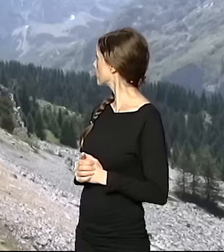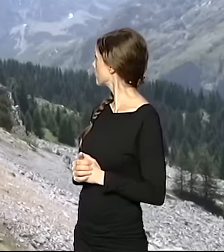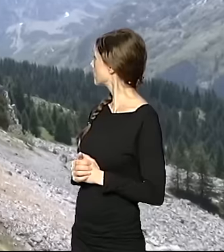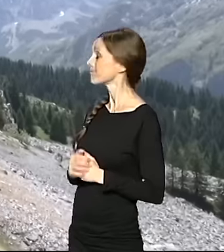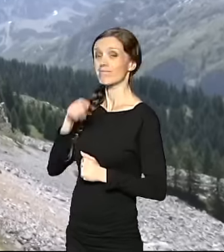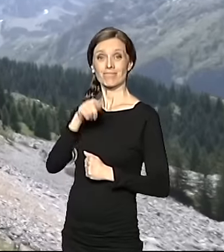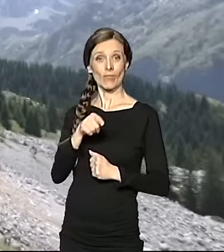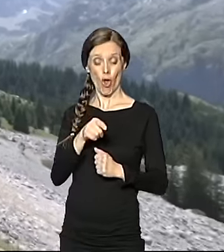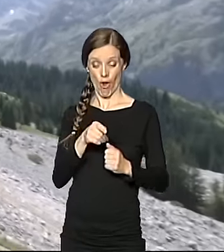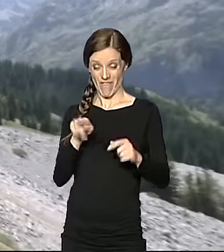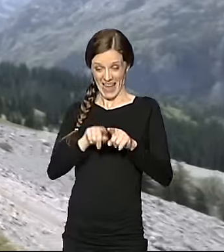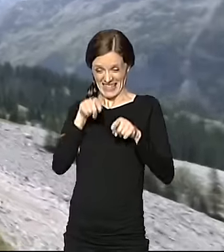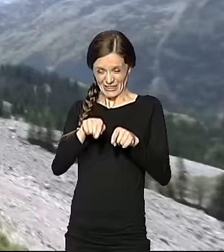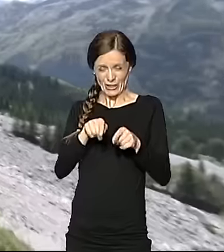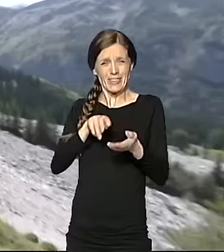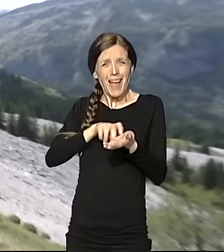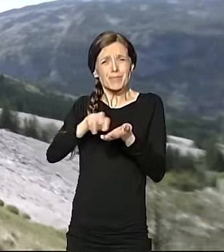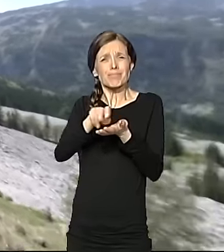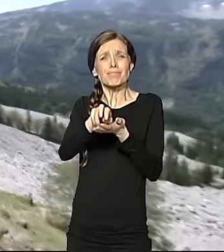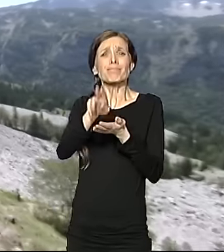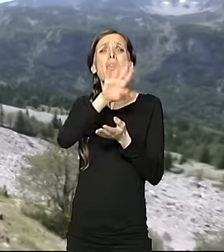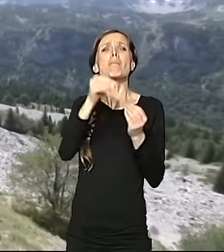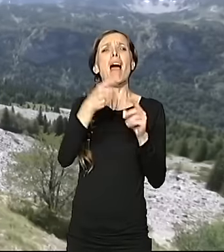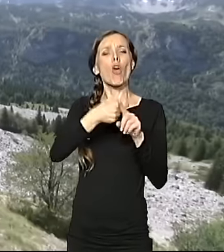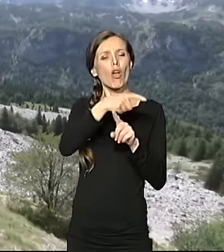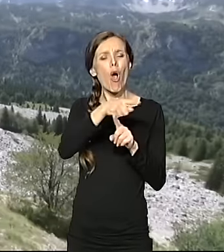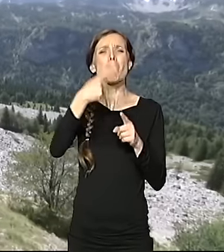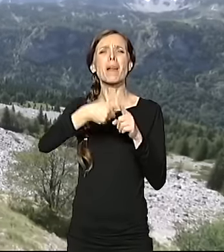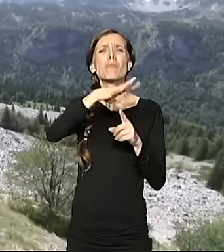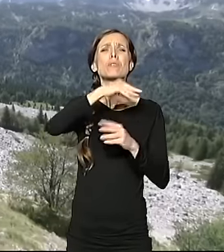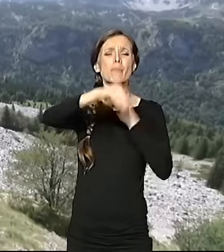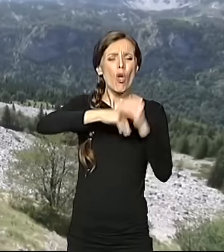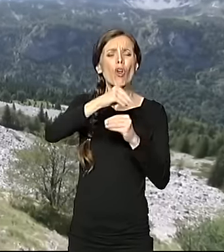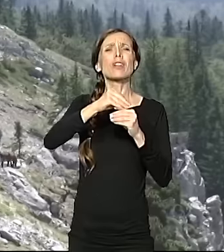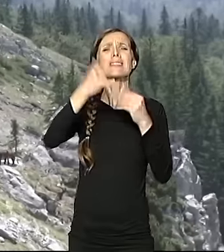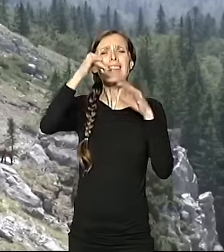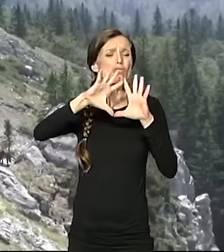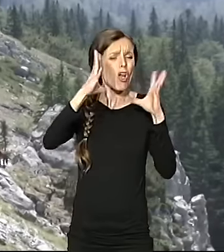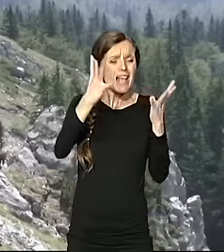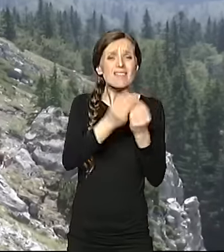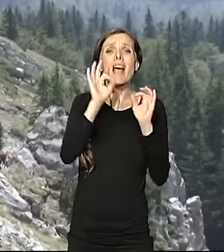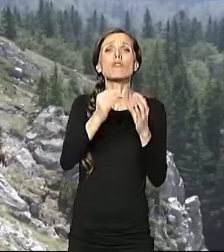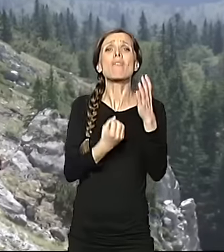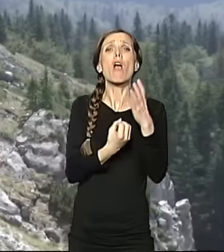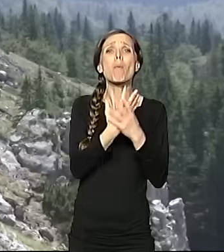Ovaj put svakog proleća prolazi Blagoje Komar sa svojom porodicom i stokom kada se izdiže na katune.